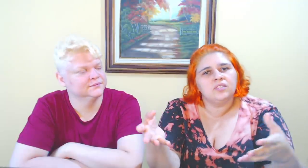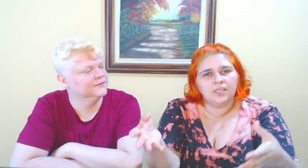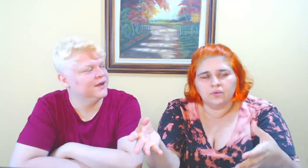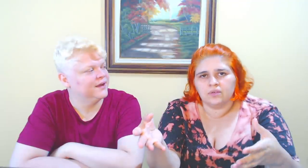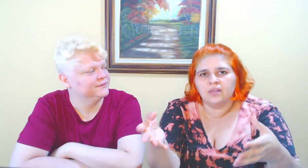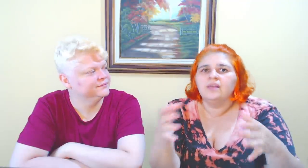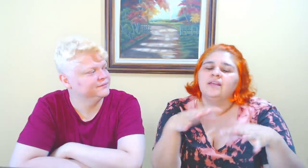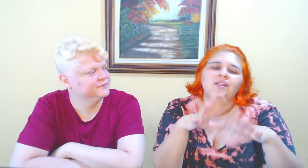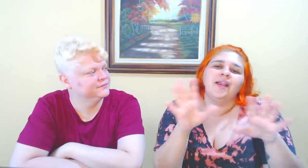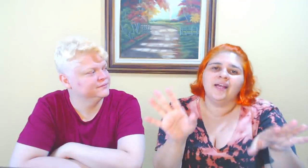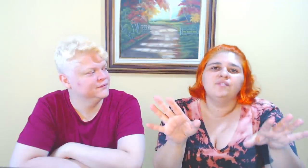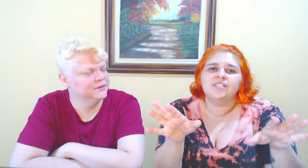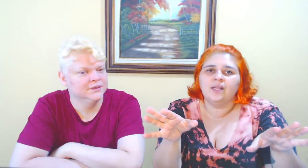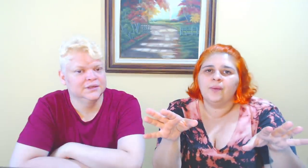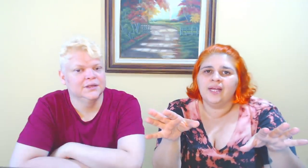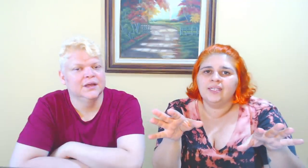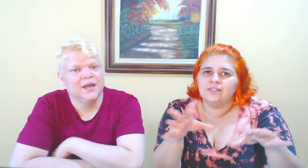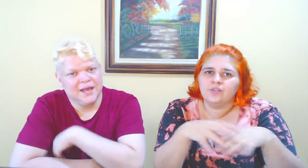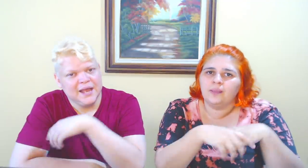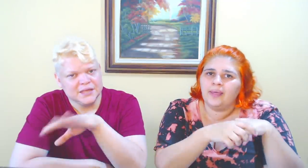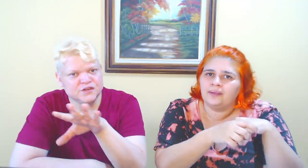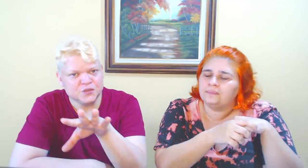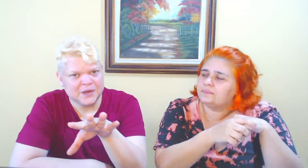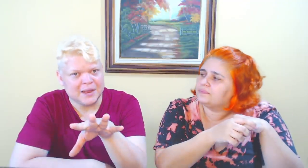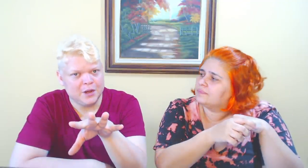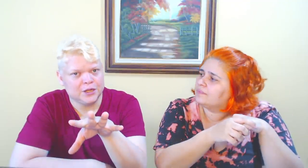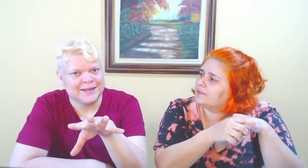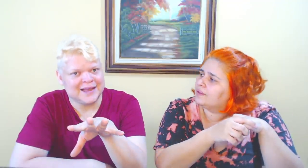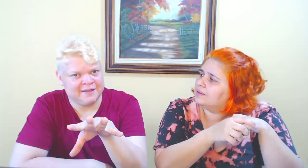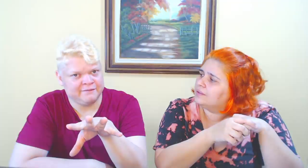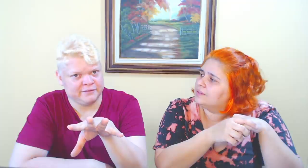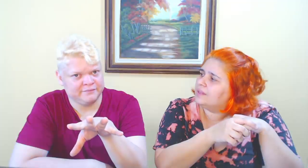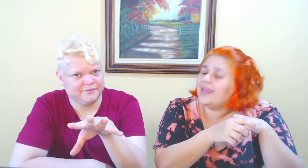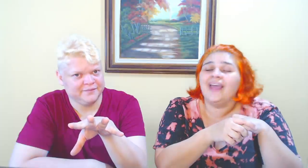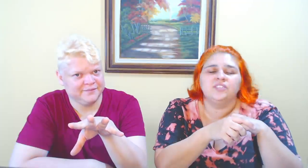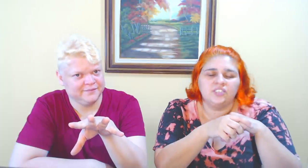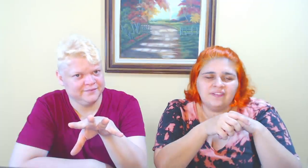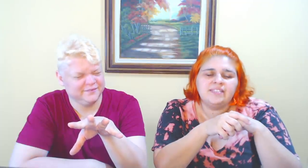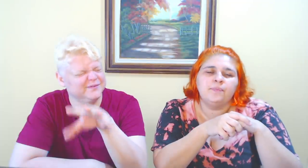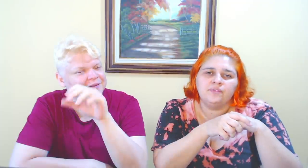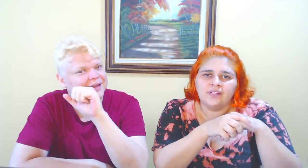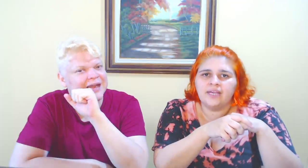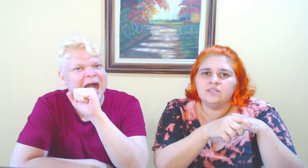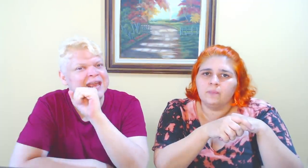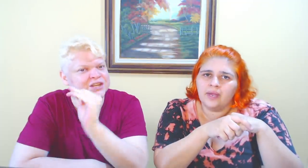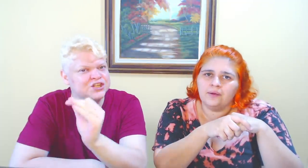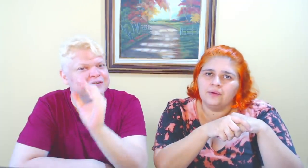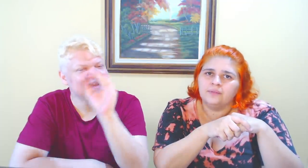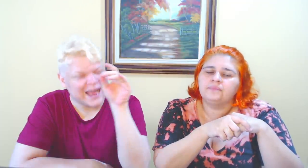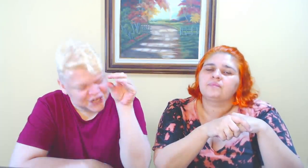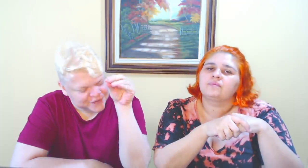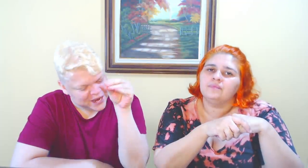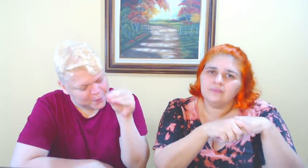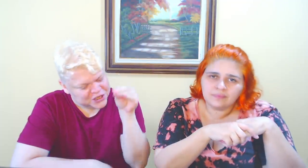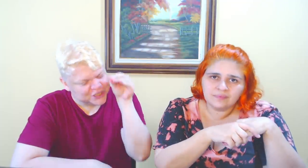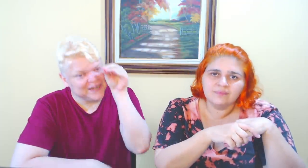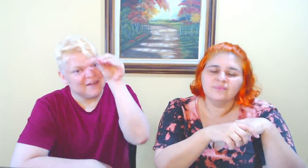Sator Então é legal Você dar uma olhada Nisso também Deixa eu explicar melhor Na live É a gente vai se aprofundar Nisso melhor a vai A gente vai realmente Ir a